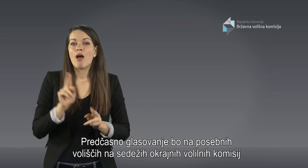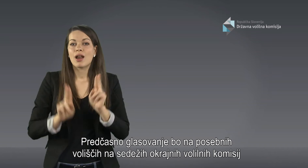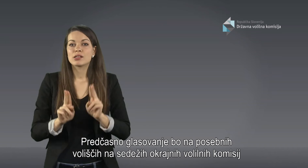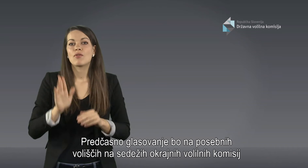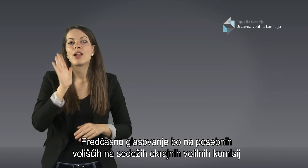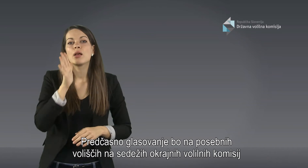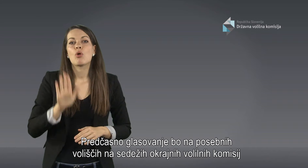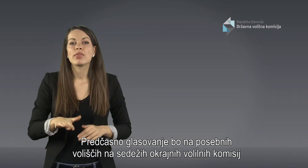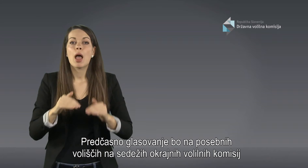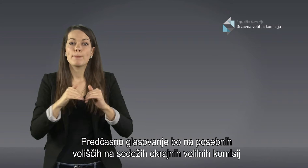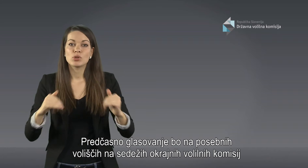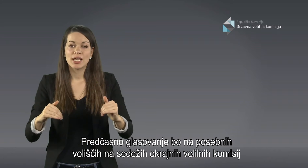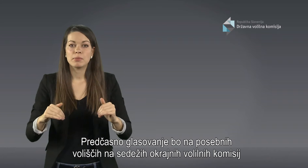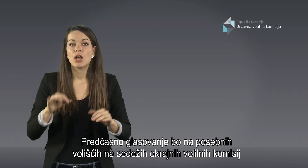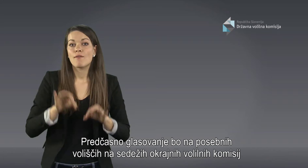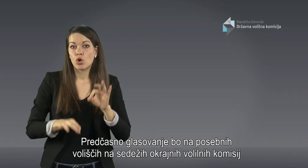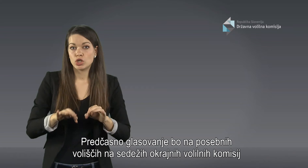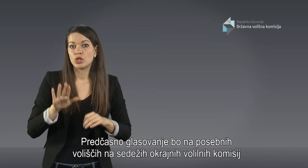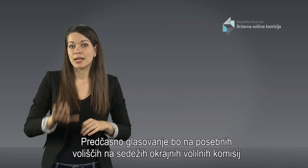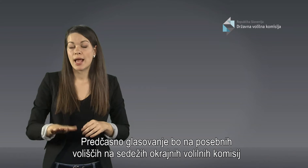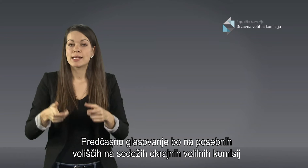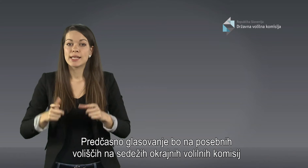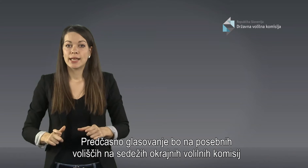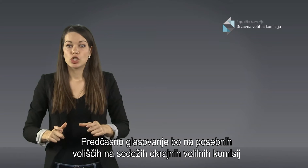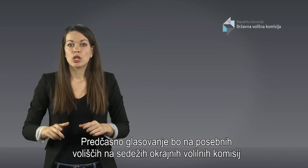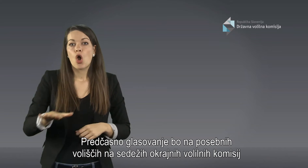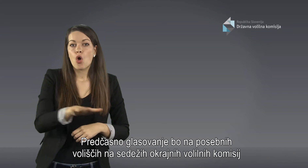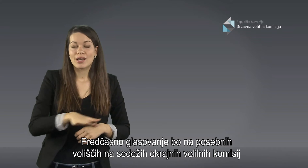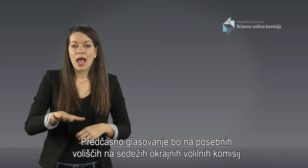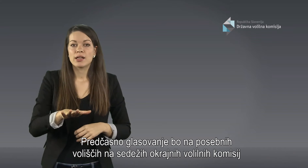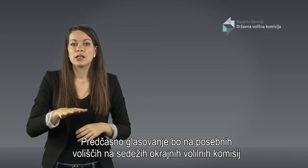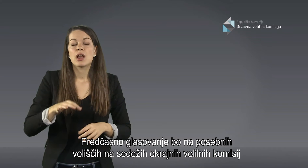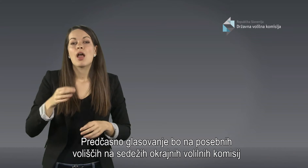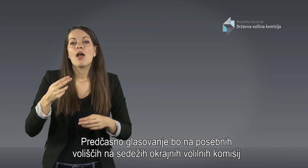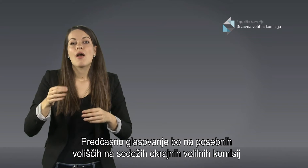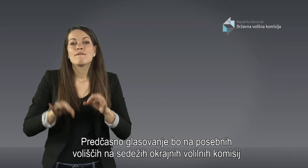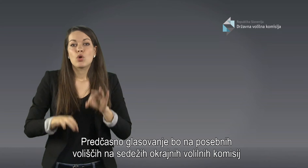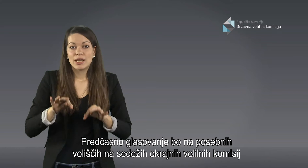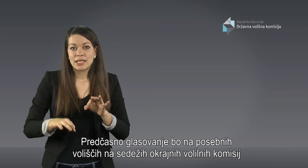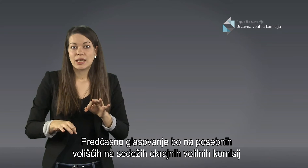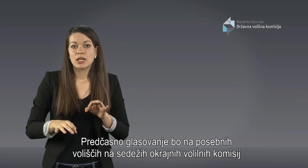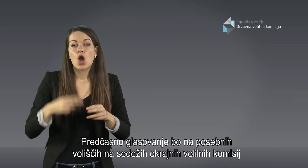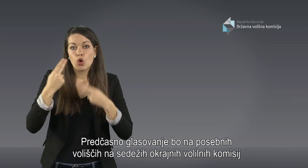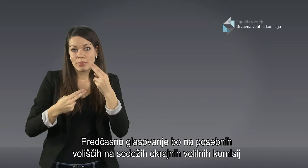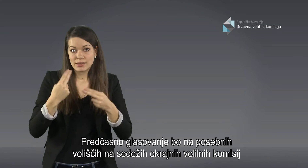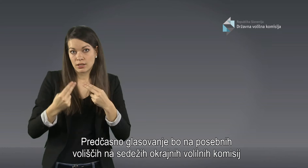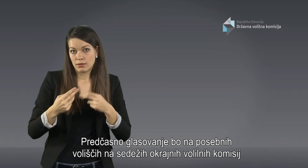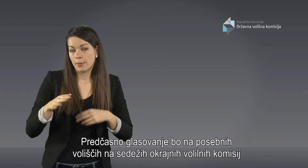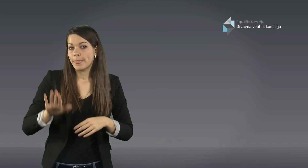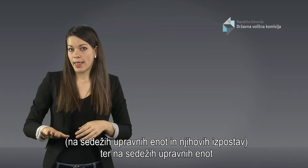na posebnih voliščih na sedežih okrajnih volilnih komisij, na sedežih upravnih enot in njihovih izpostav ter